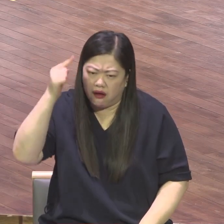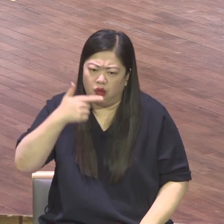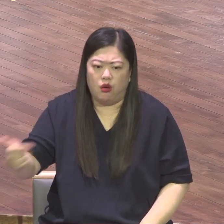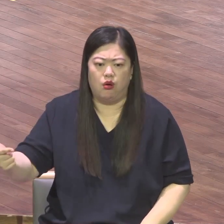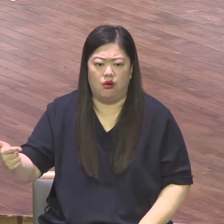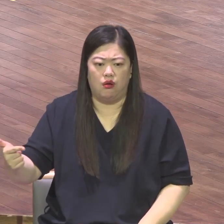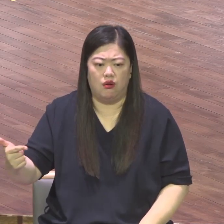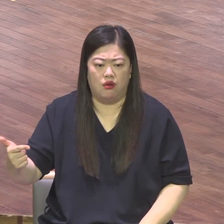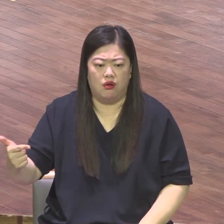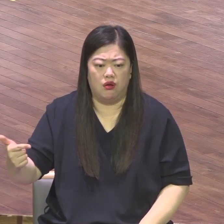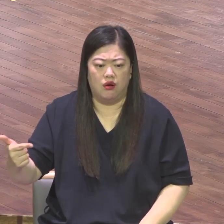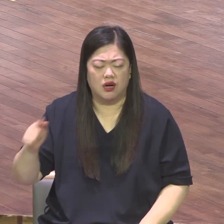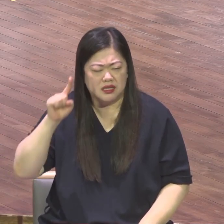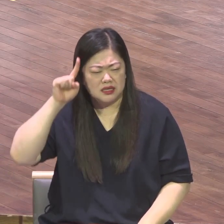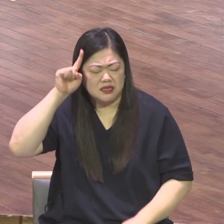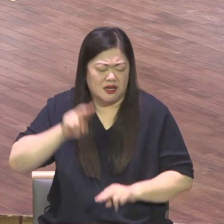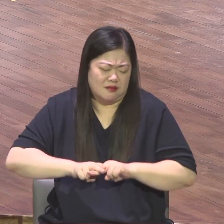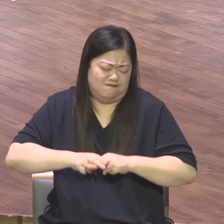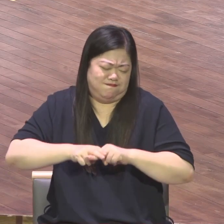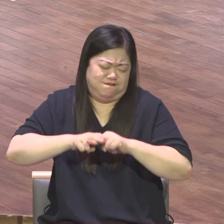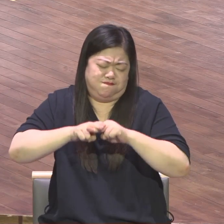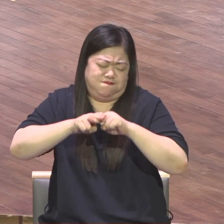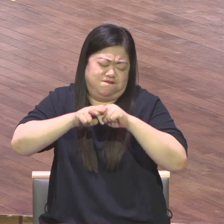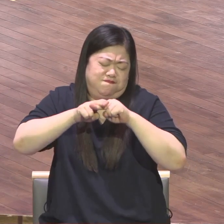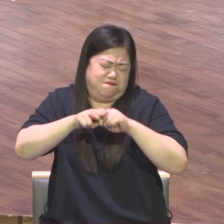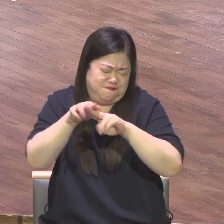살아가는데 스트레스를 해소하자면 딱